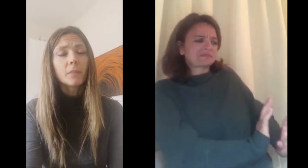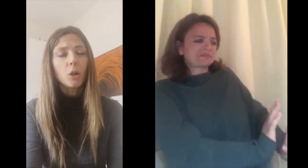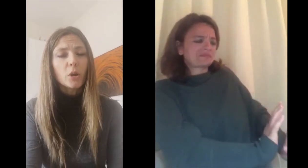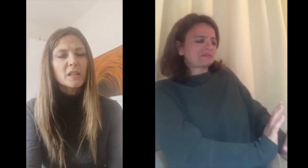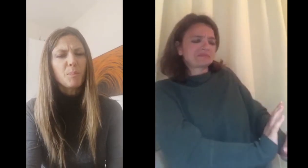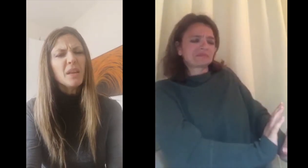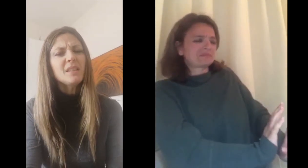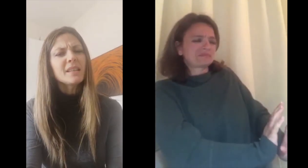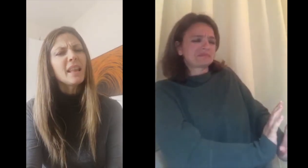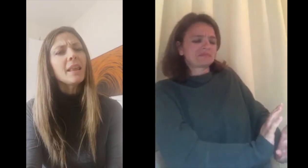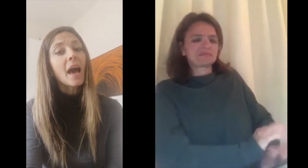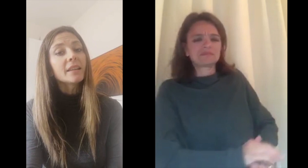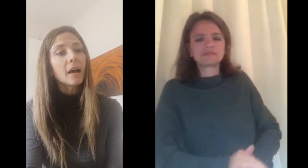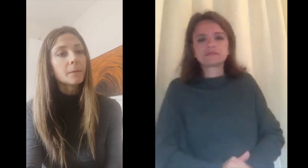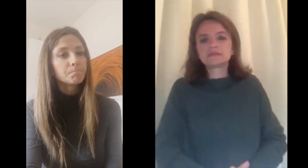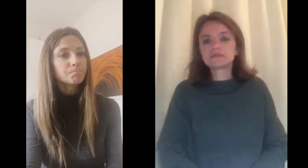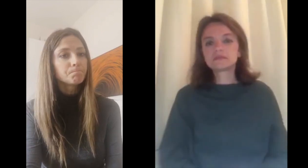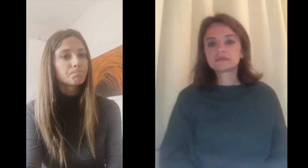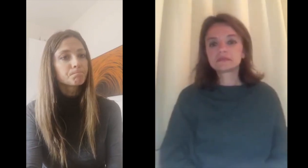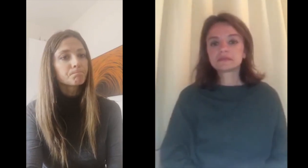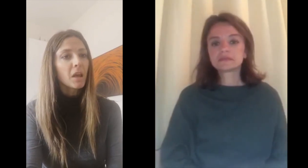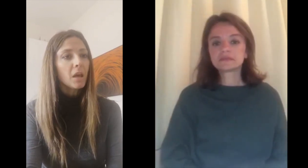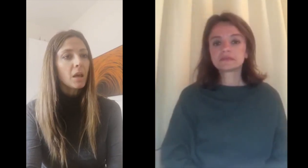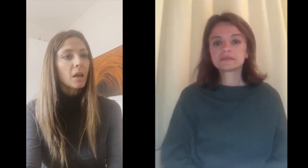lo respinse sdegnata.